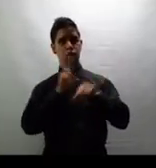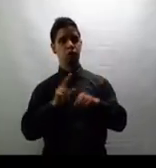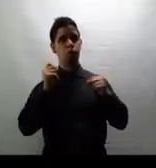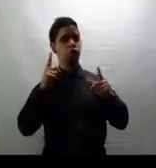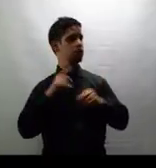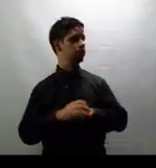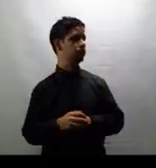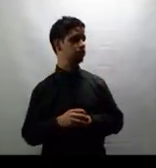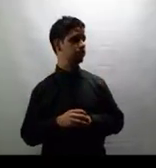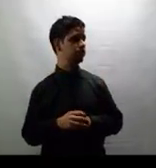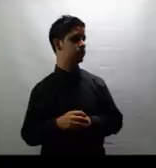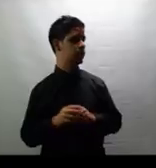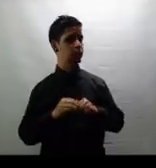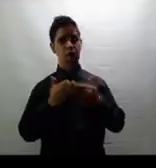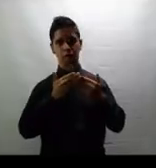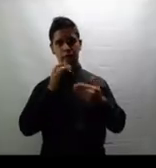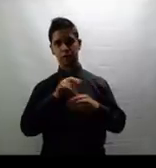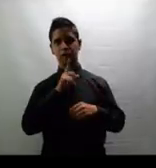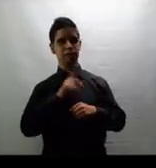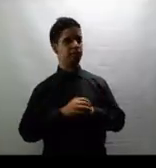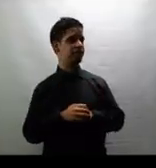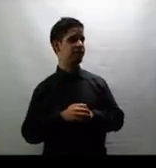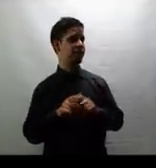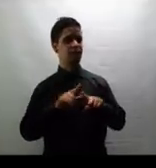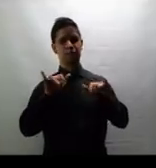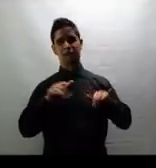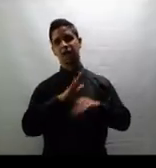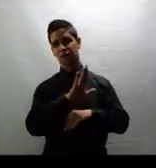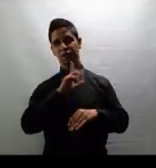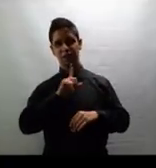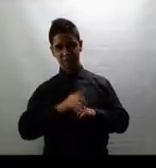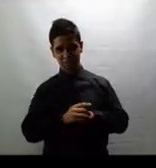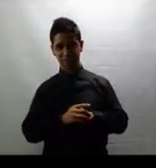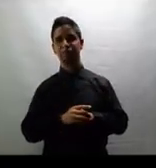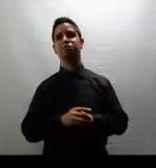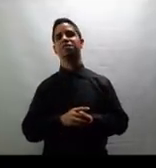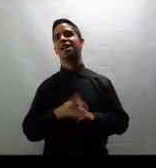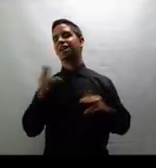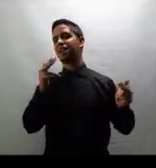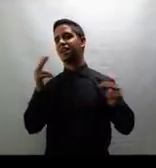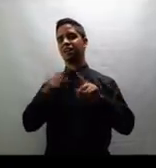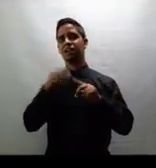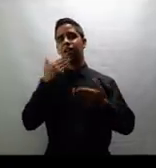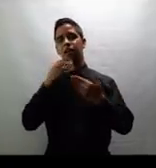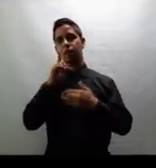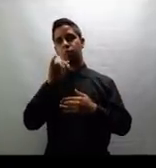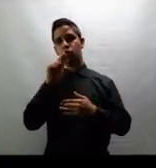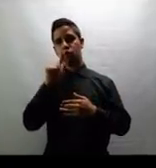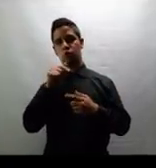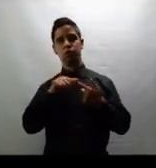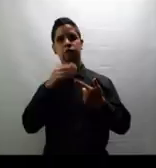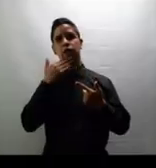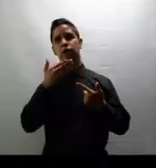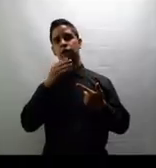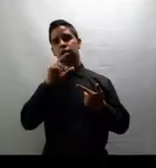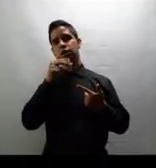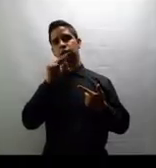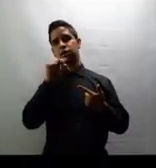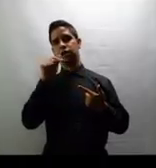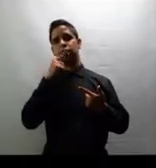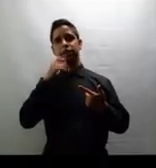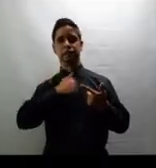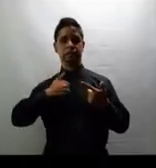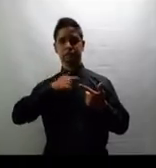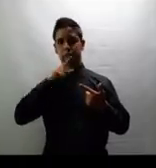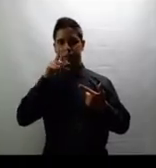para más fáciles y me dejas la tuya bueno gracias al mundo como siempre gracias eran sorry